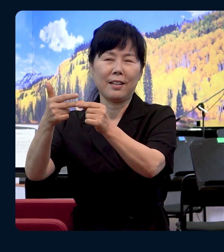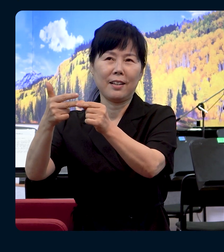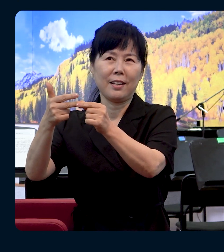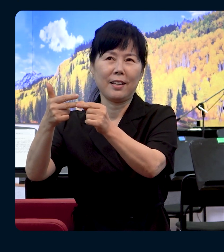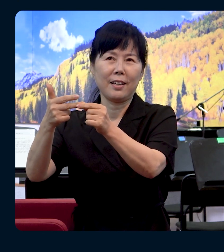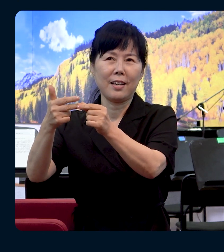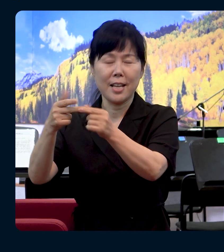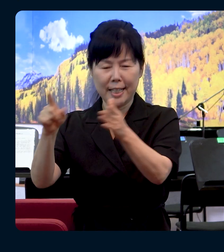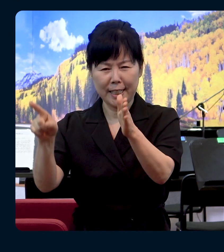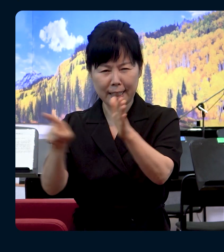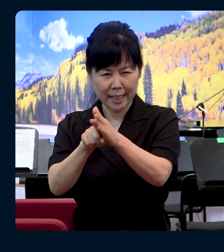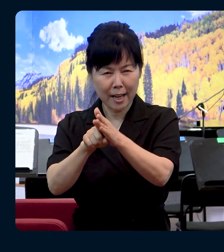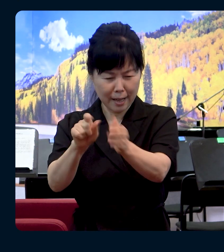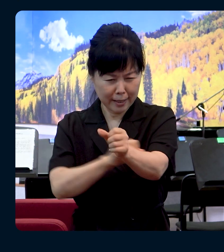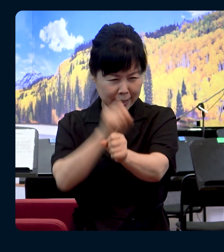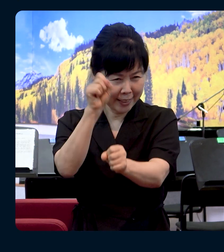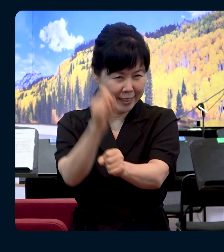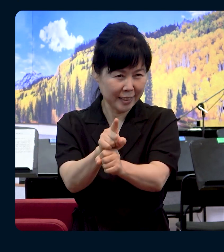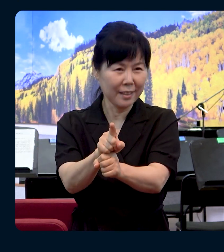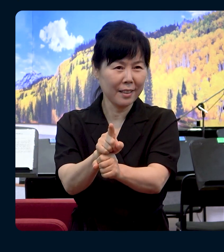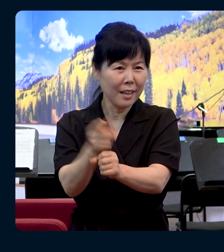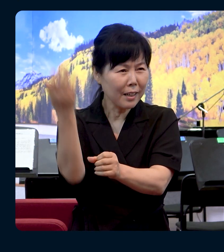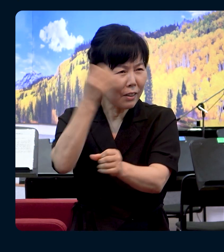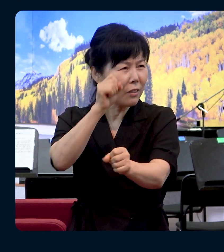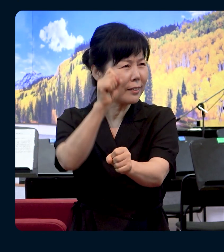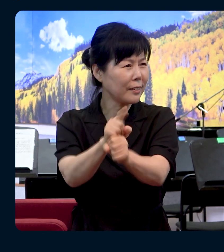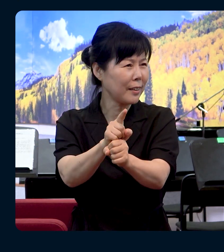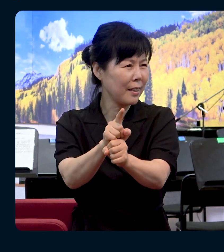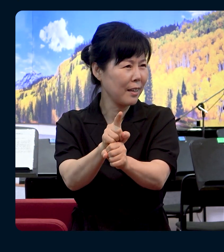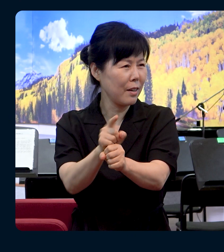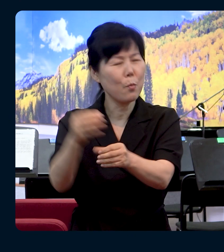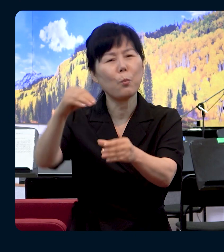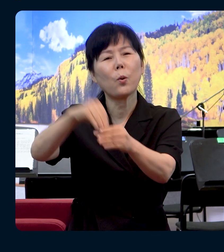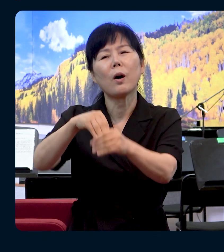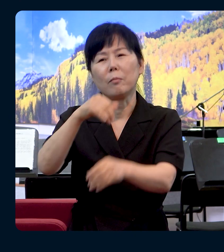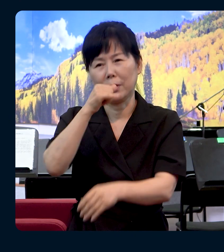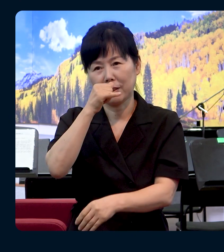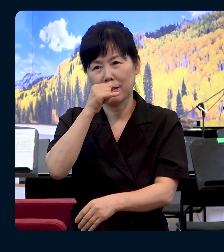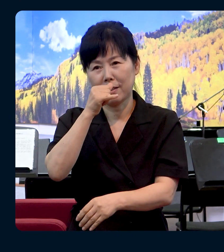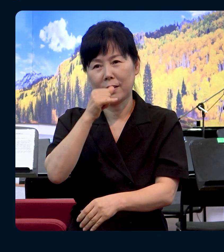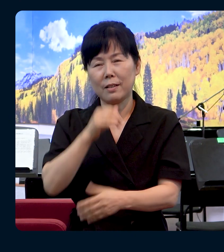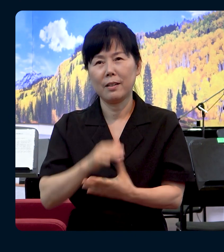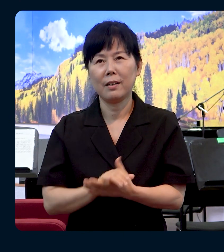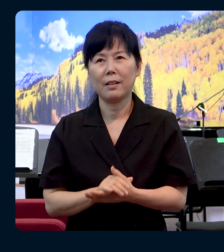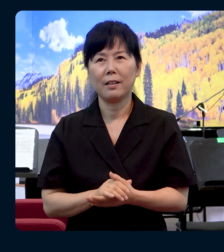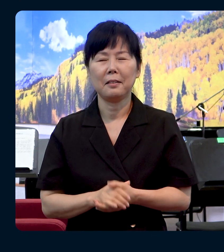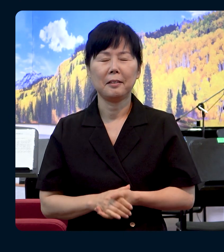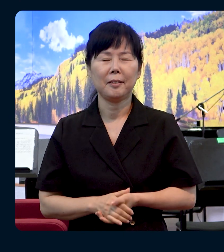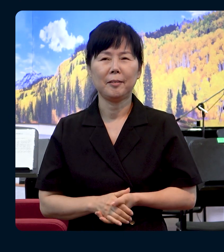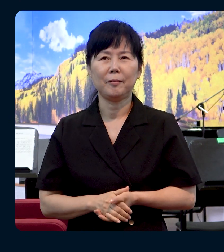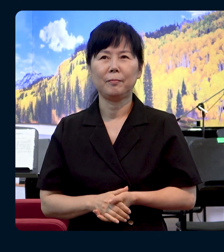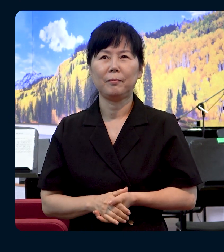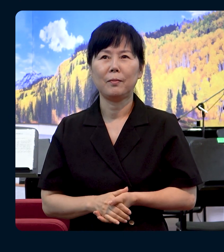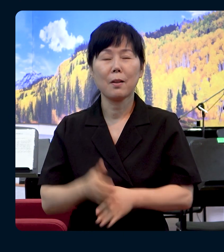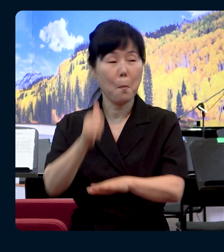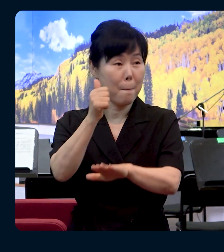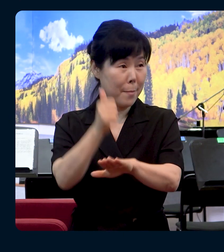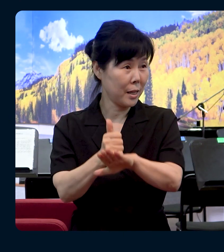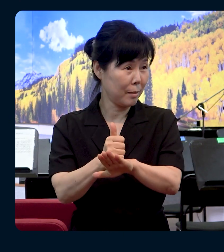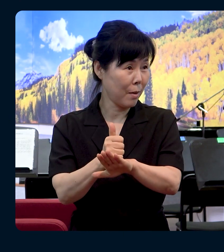거기에 신앙인의 그 특징 영성이 그대로 드러나 있는 거예요. 그것이 바로 오늘 말씀이에요. 자, 그